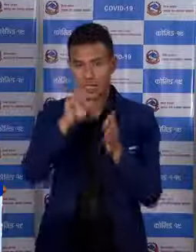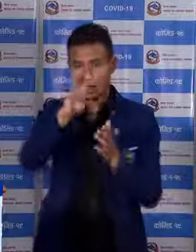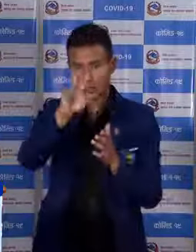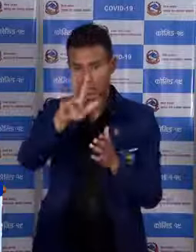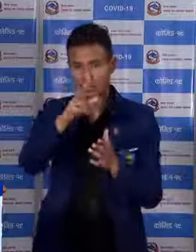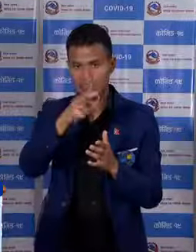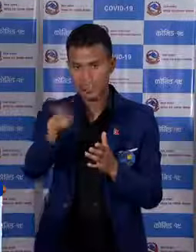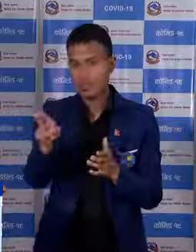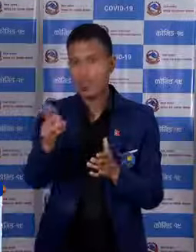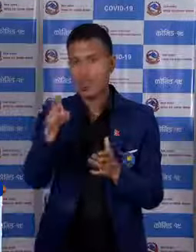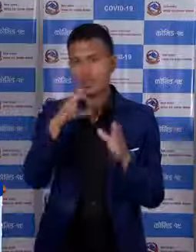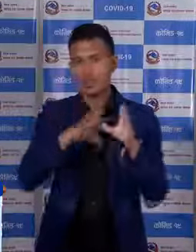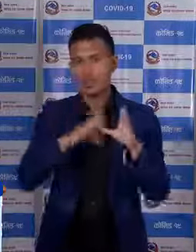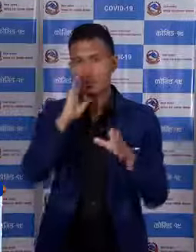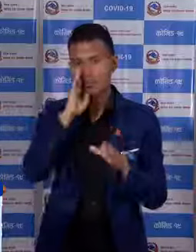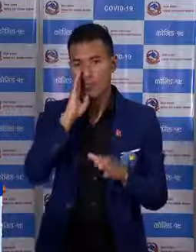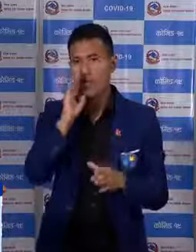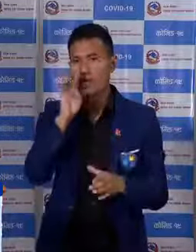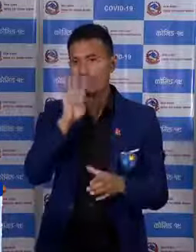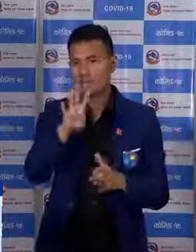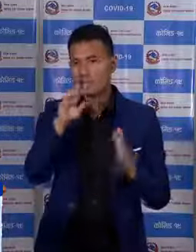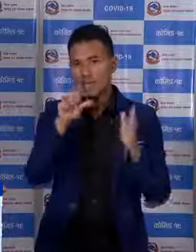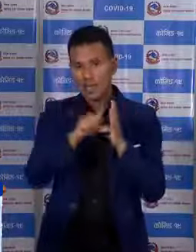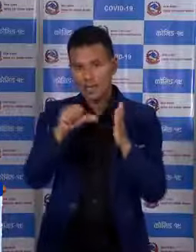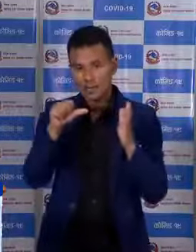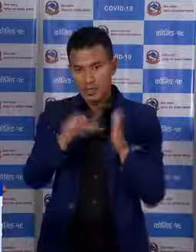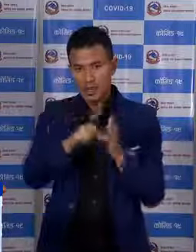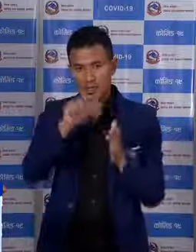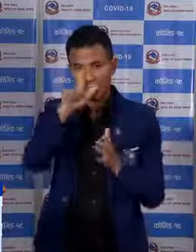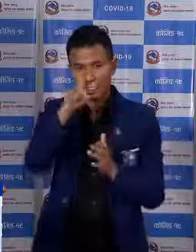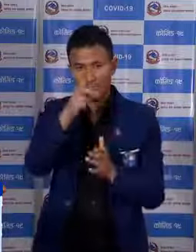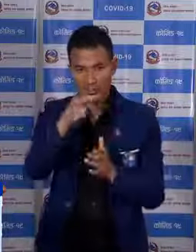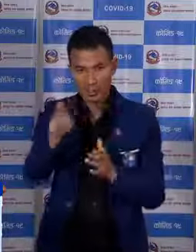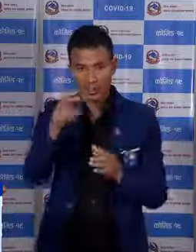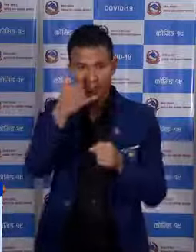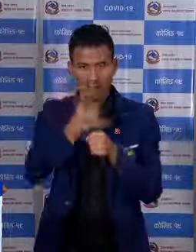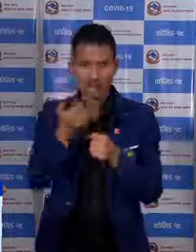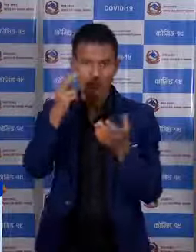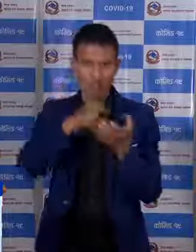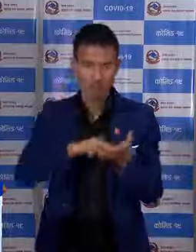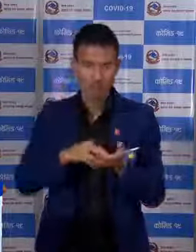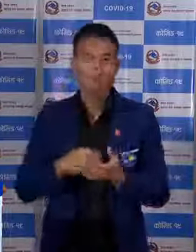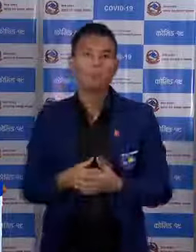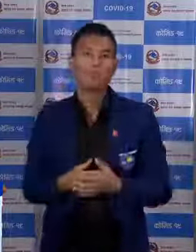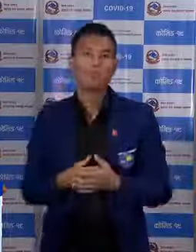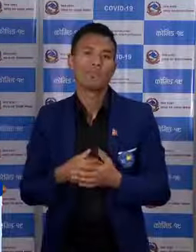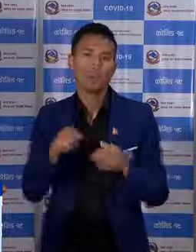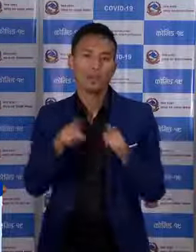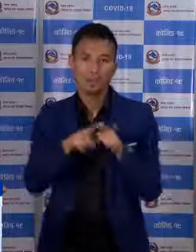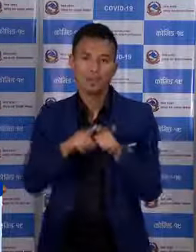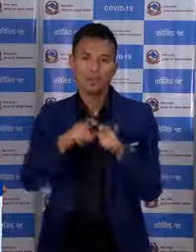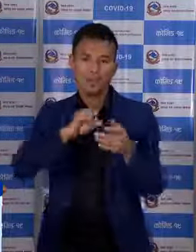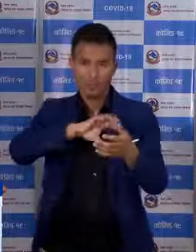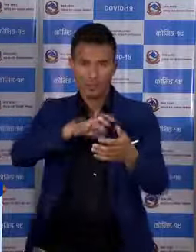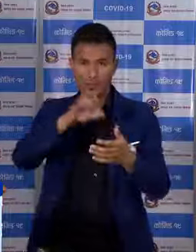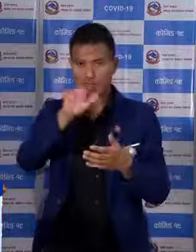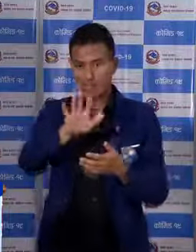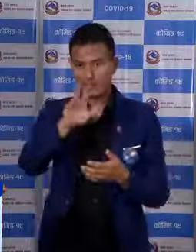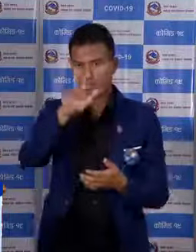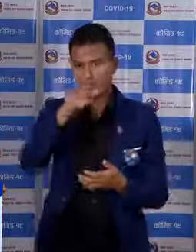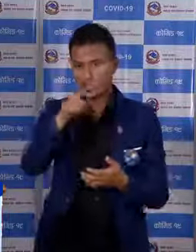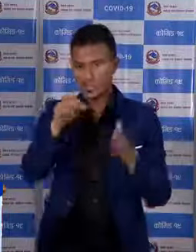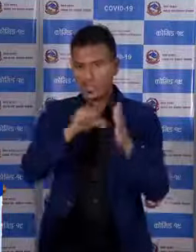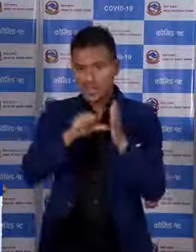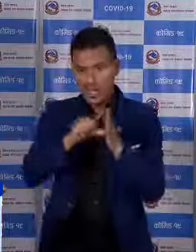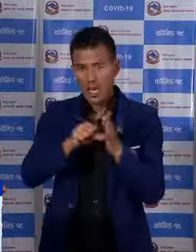तेसे तेसे गरी प्रतिष्ट अमर पांच को आठ